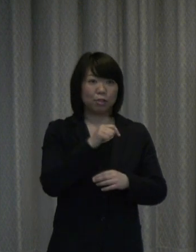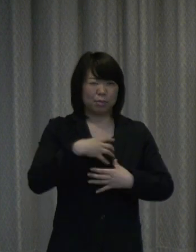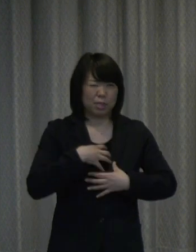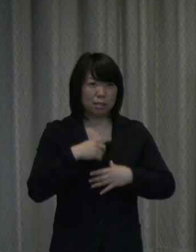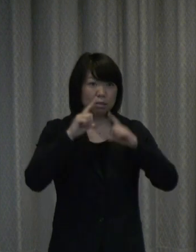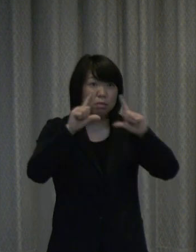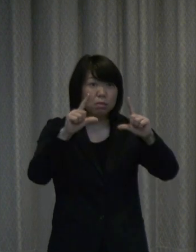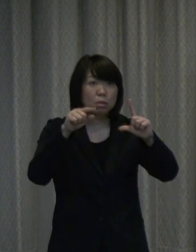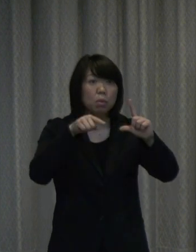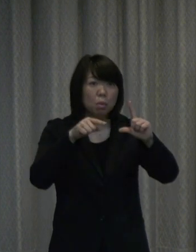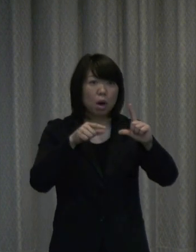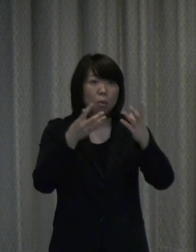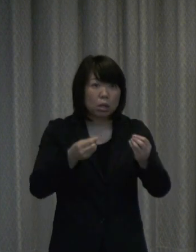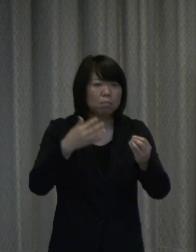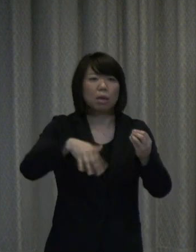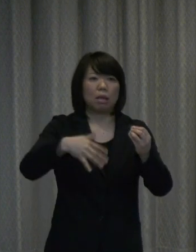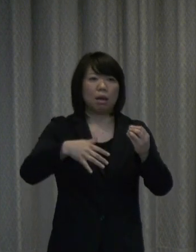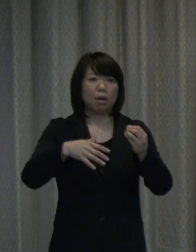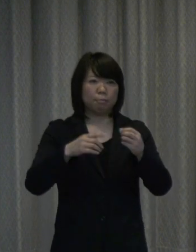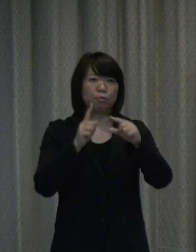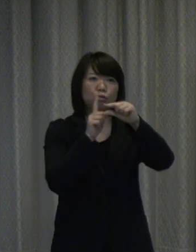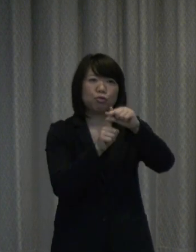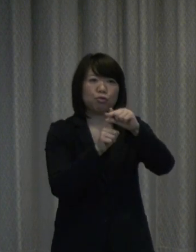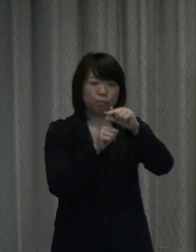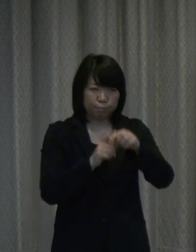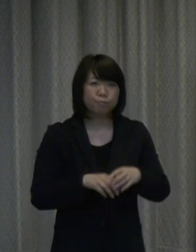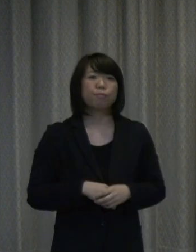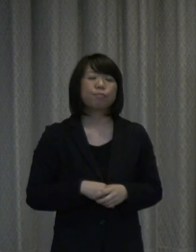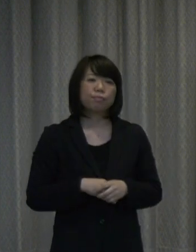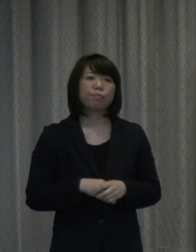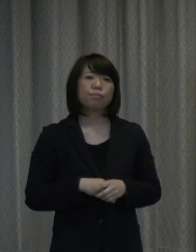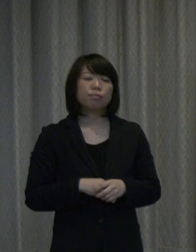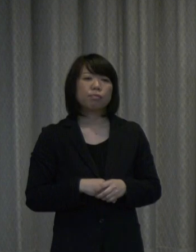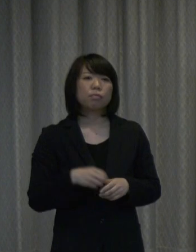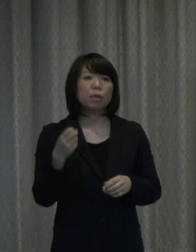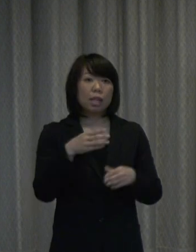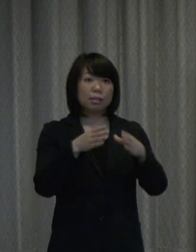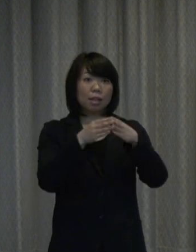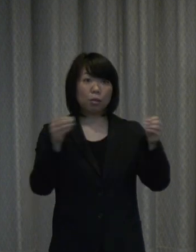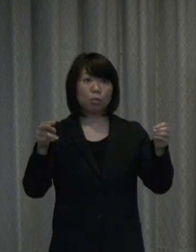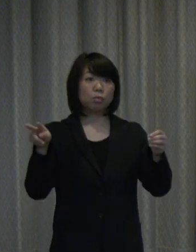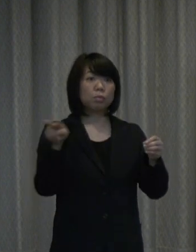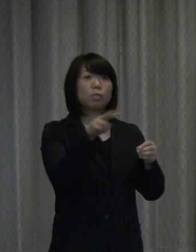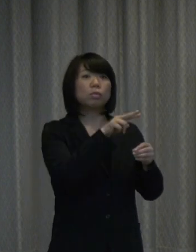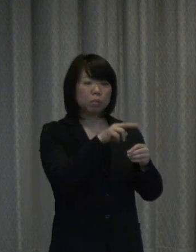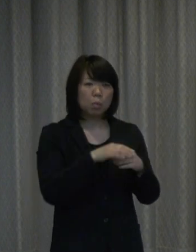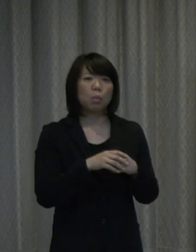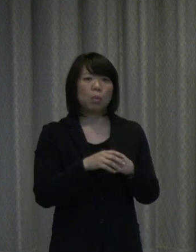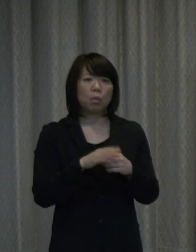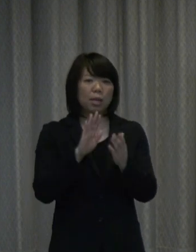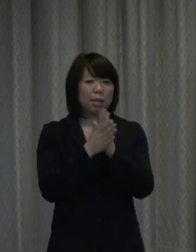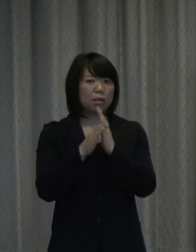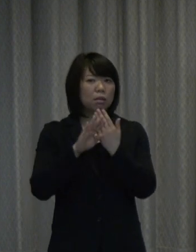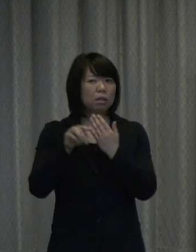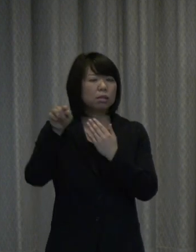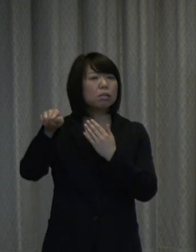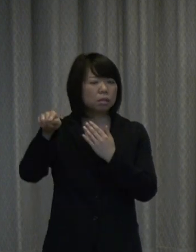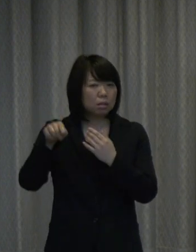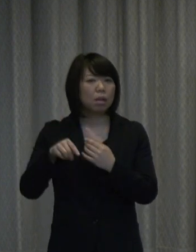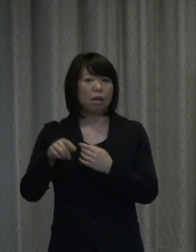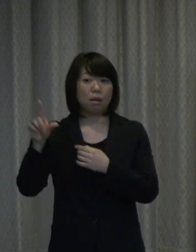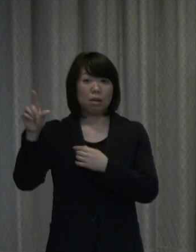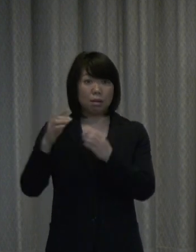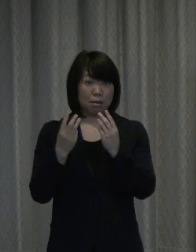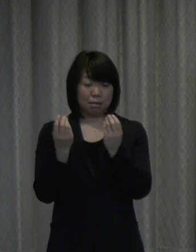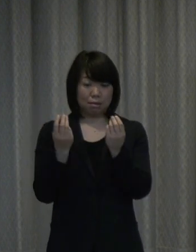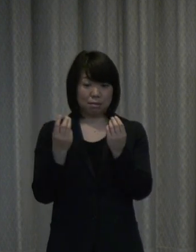継続中であります。また全国的には第2波の到来が確認